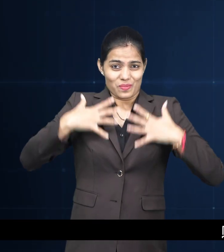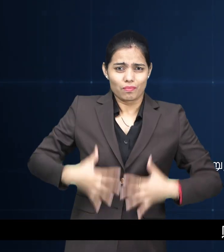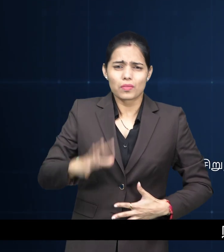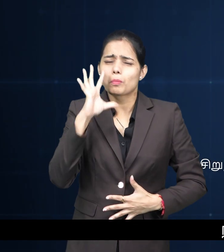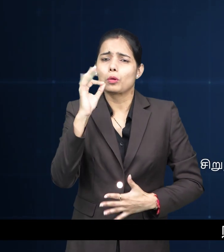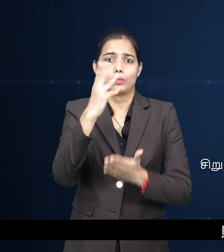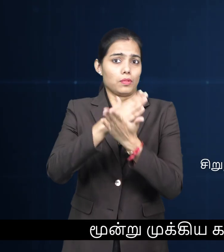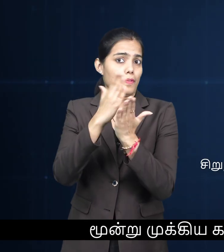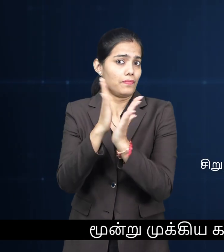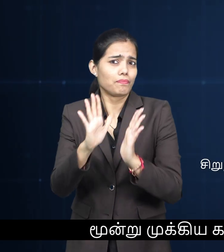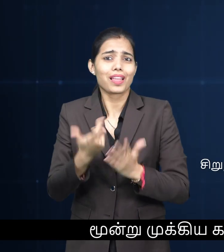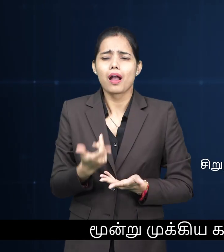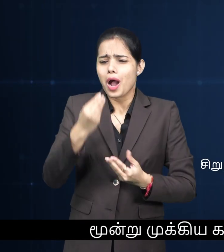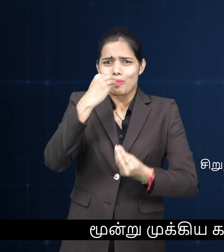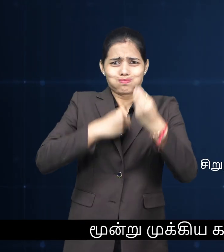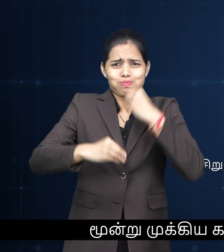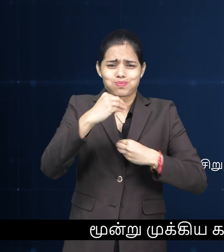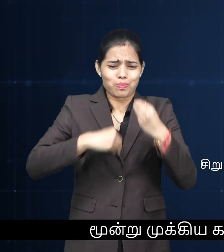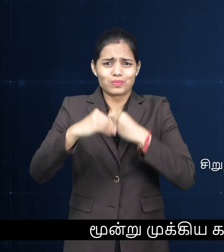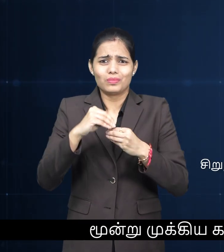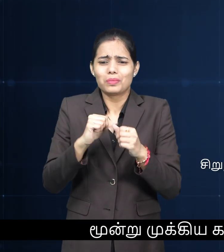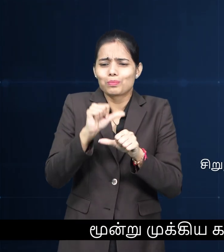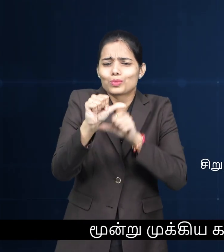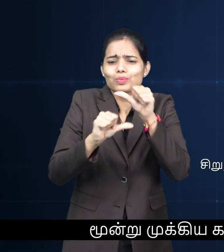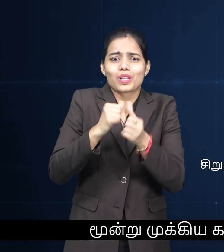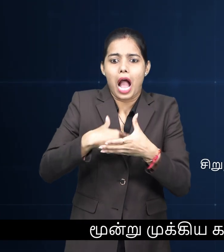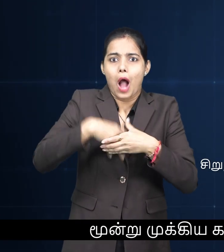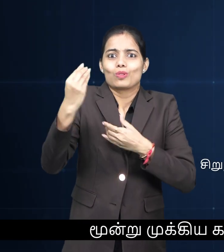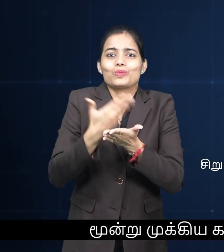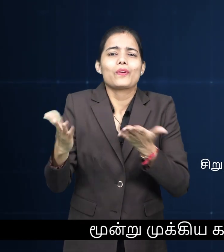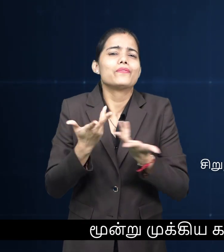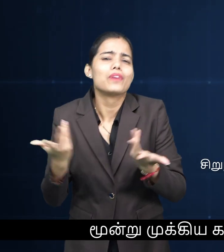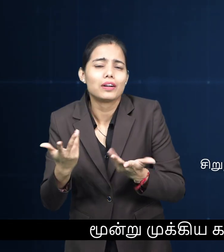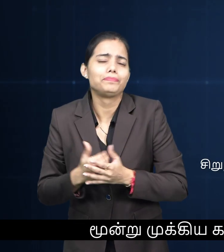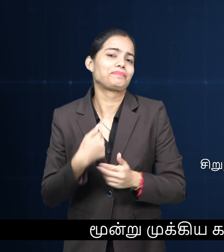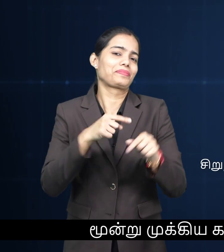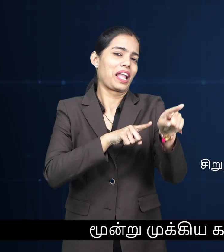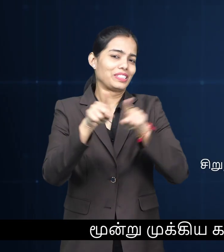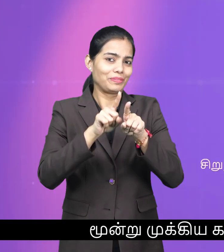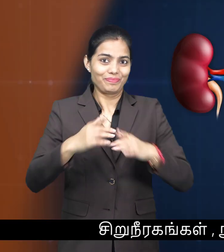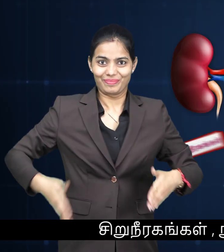நமது உடலில் 3 முக்கிய கழிவு நீக்க உறுப்புகள் உள்ளன: